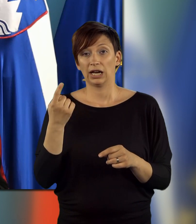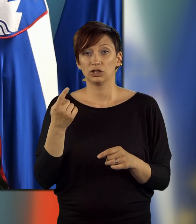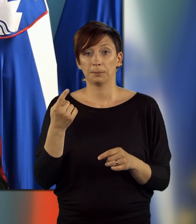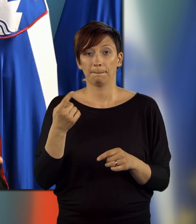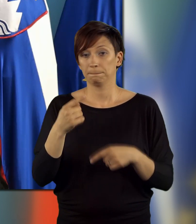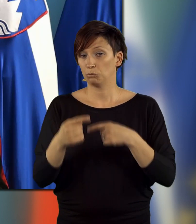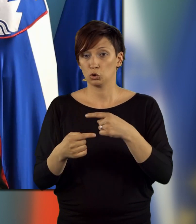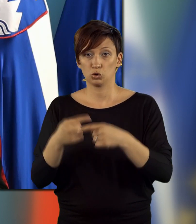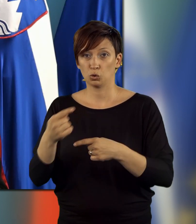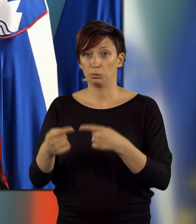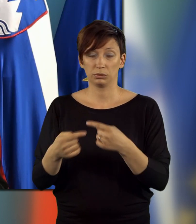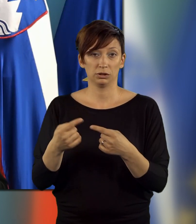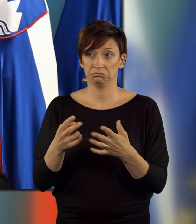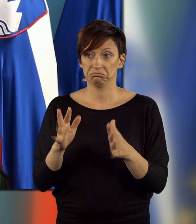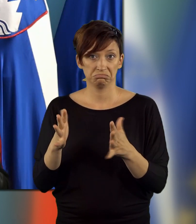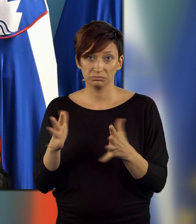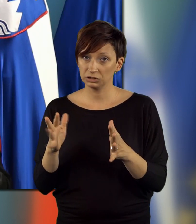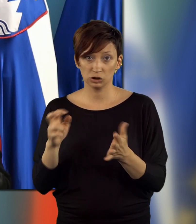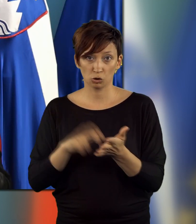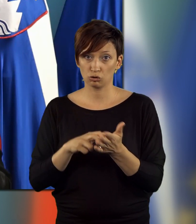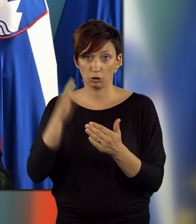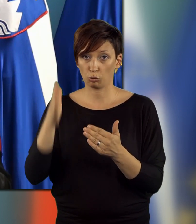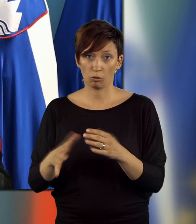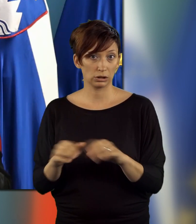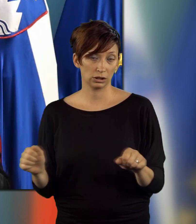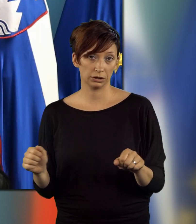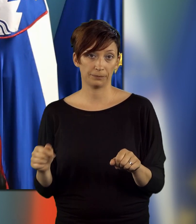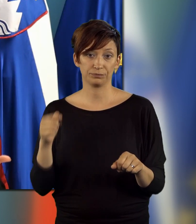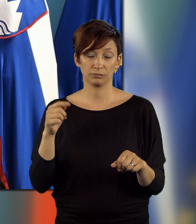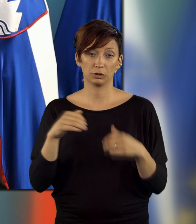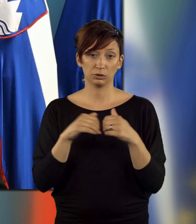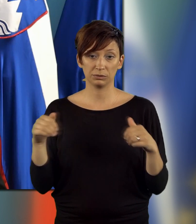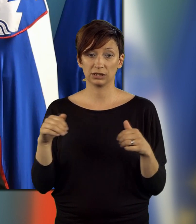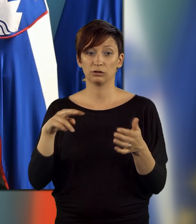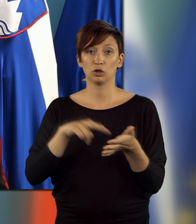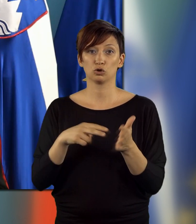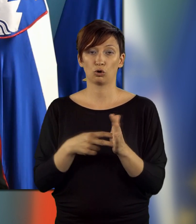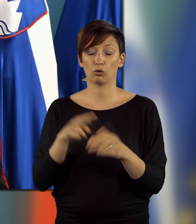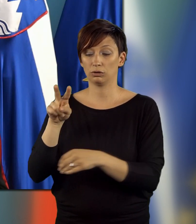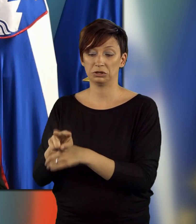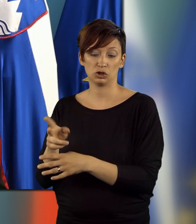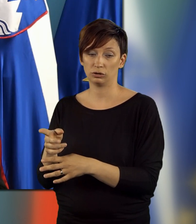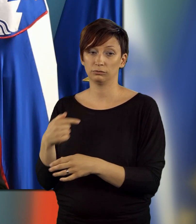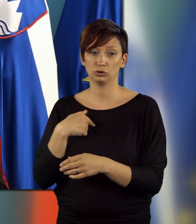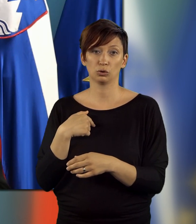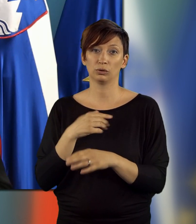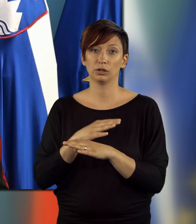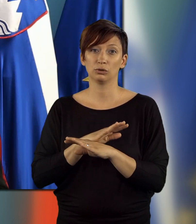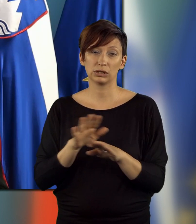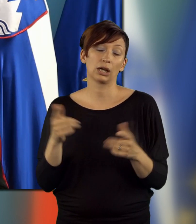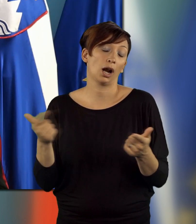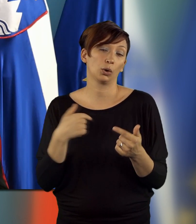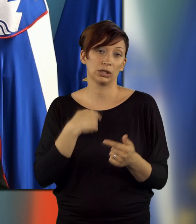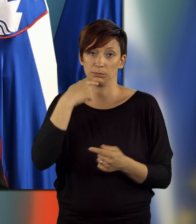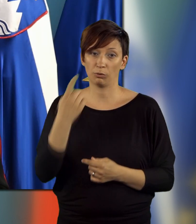rečem, postopki in procedure niso dokončane v tem izredno strokovnem nadzoru in to je vse,